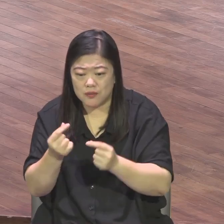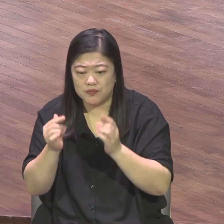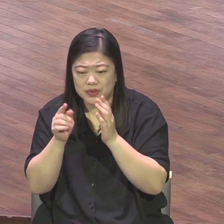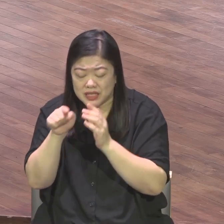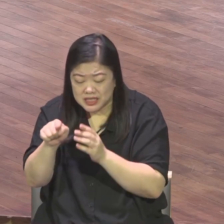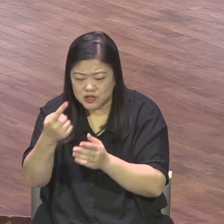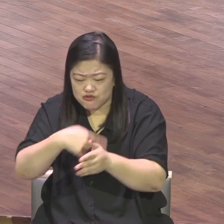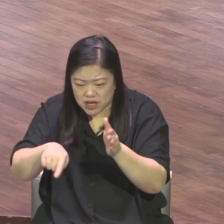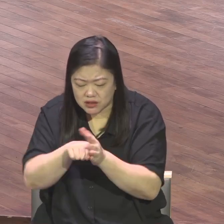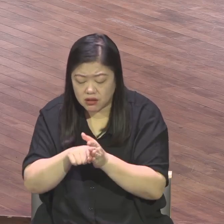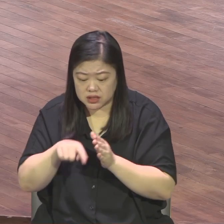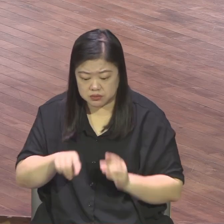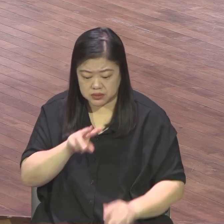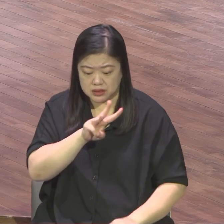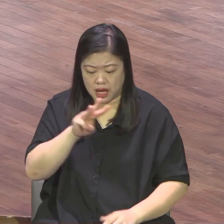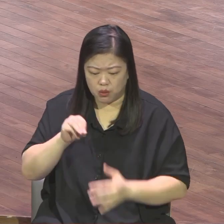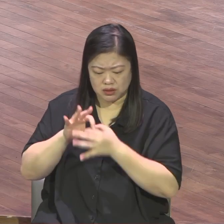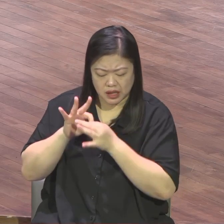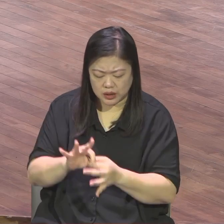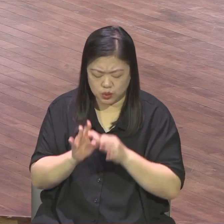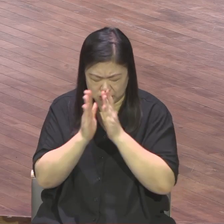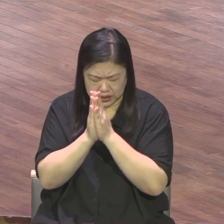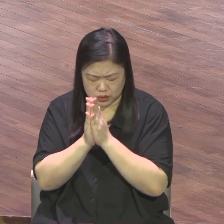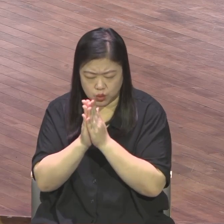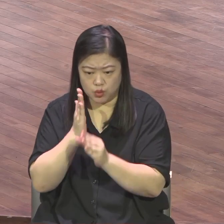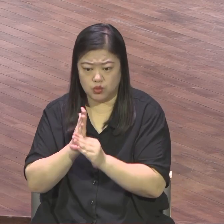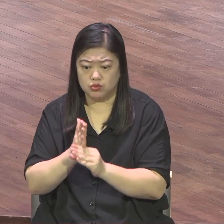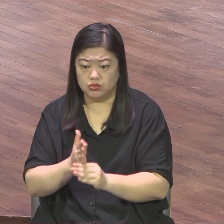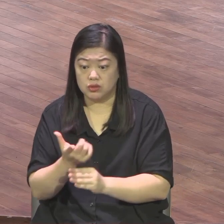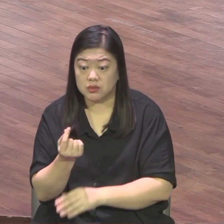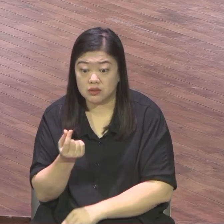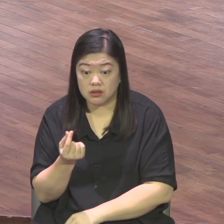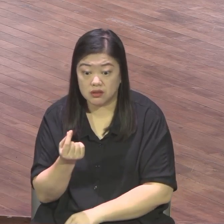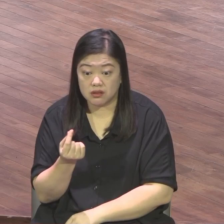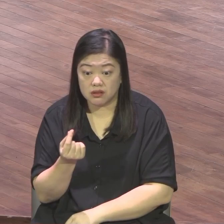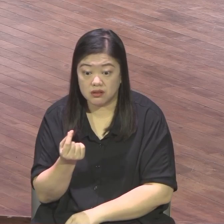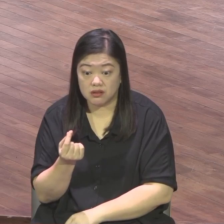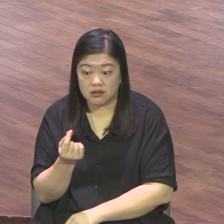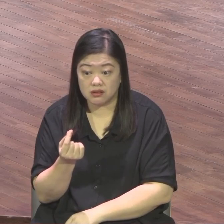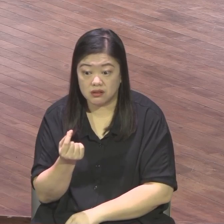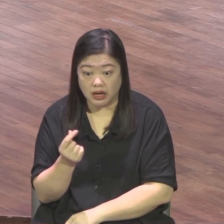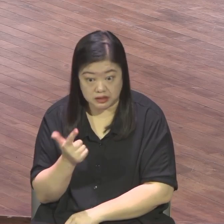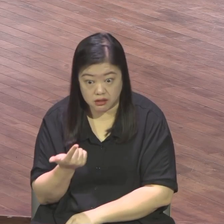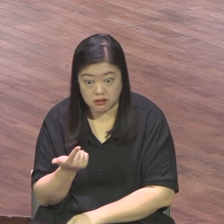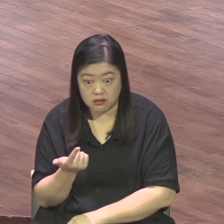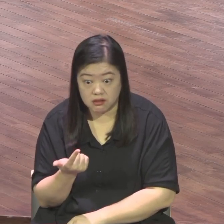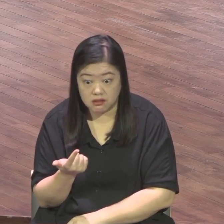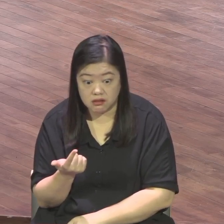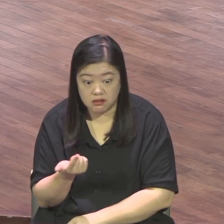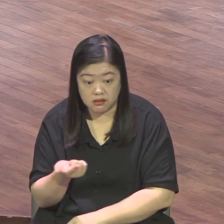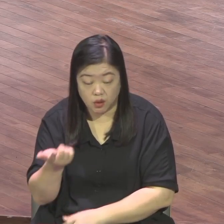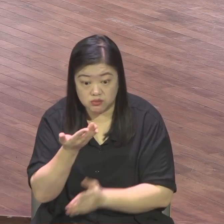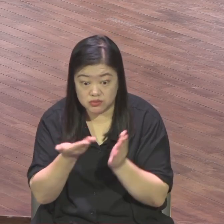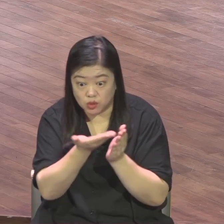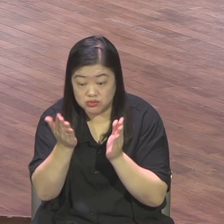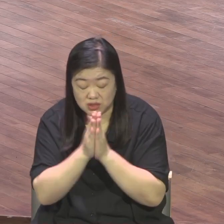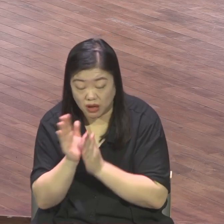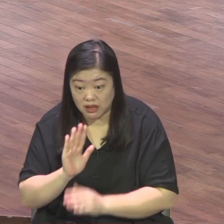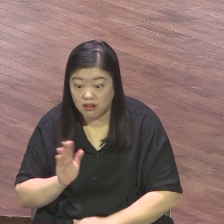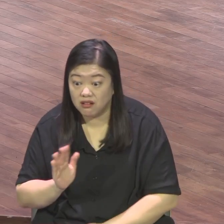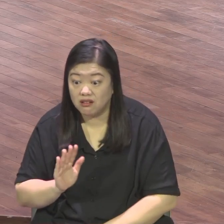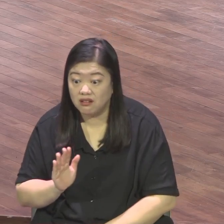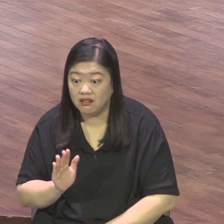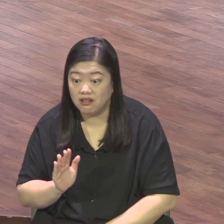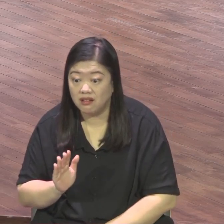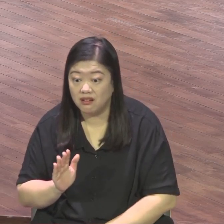교회는 우리 교회밖에 없어요. 믿거나 말거나 혹시 개교회가 237개